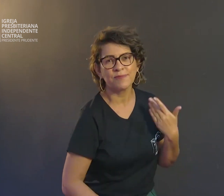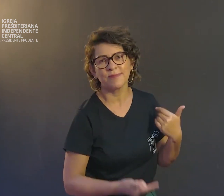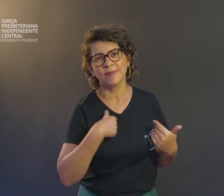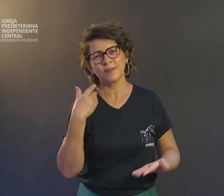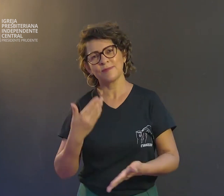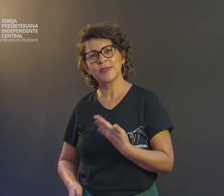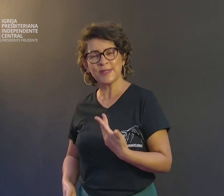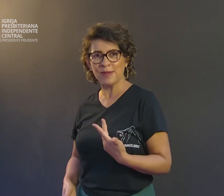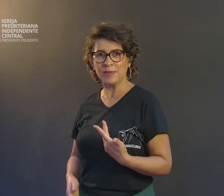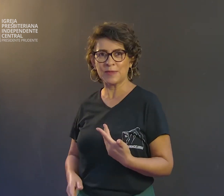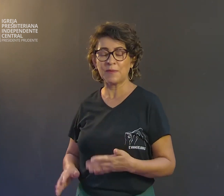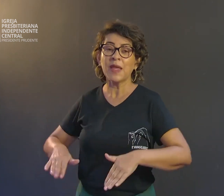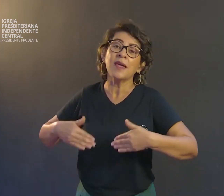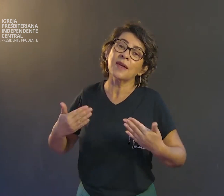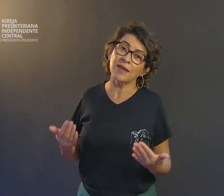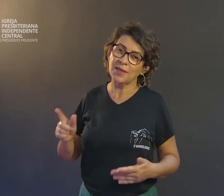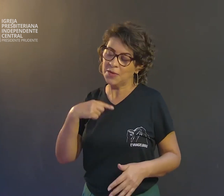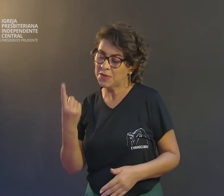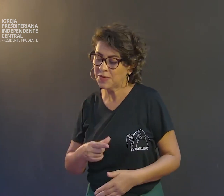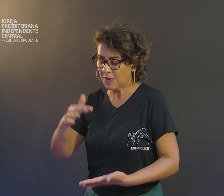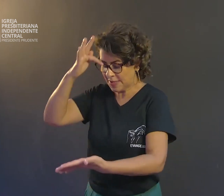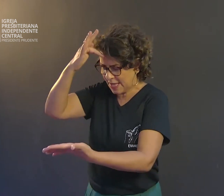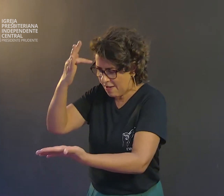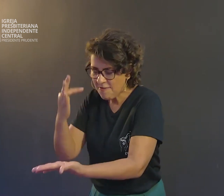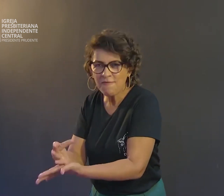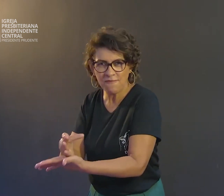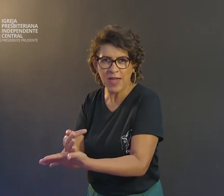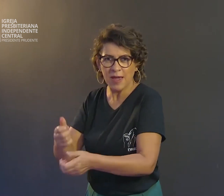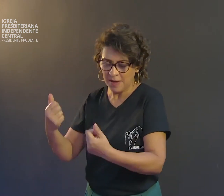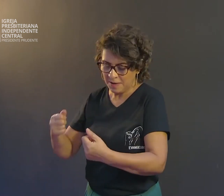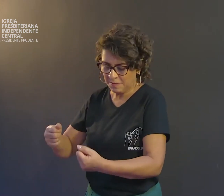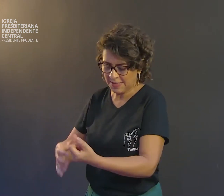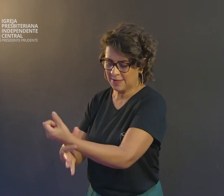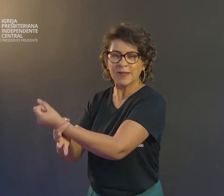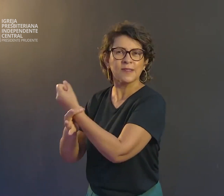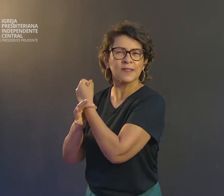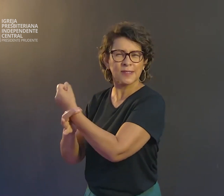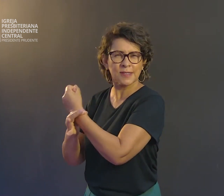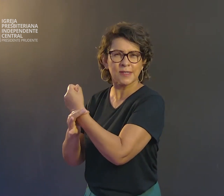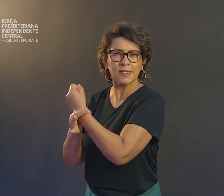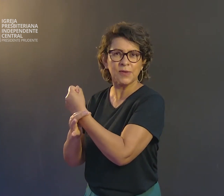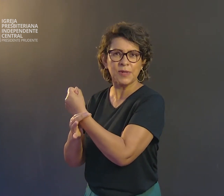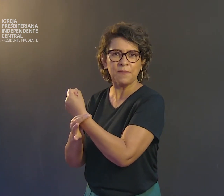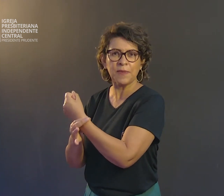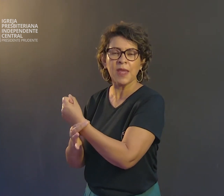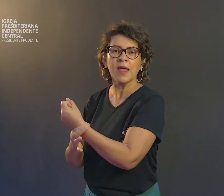em Cristo precisa ser fundamentada em 3 tempos: no ontem, no